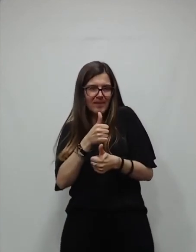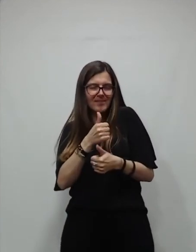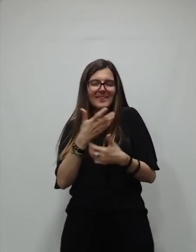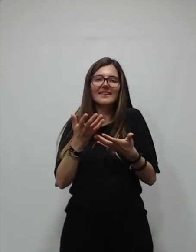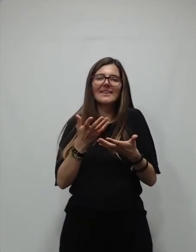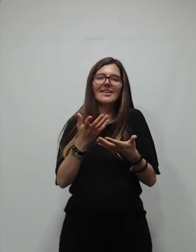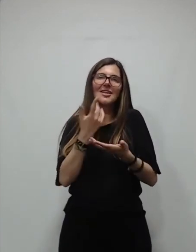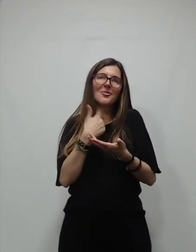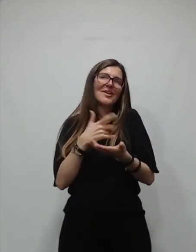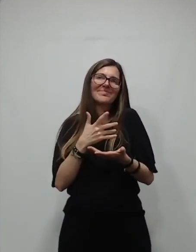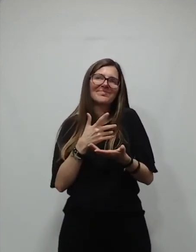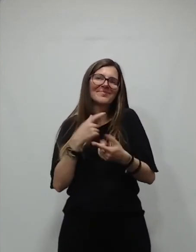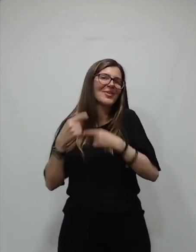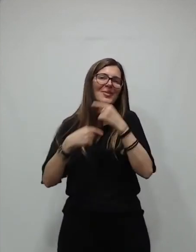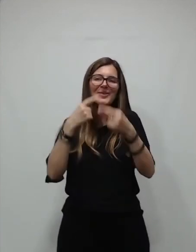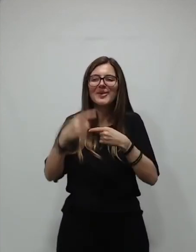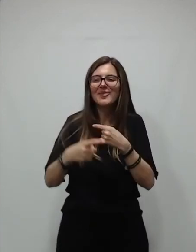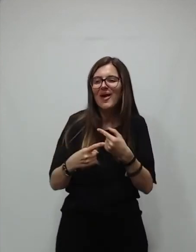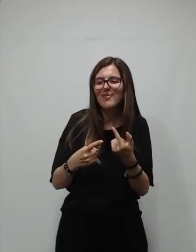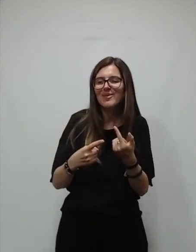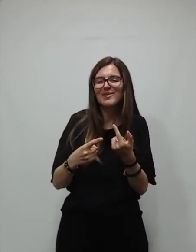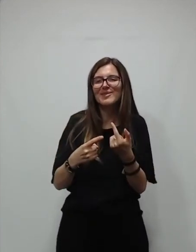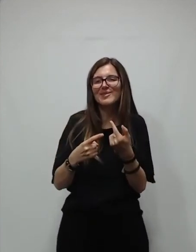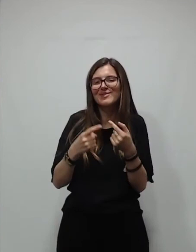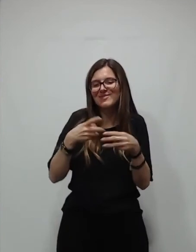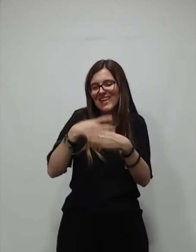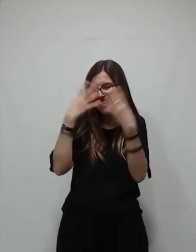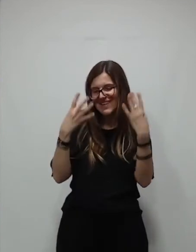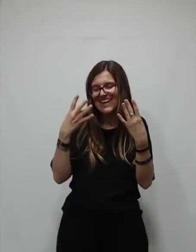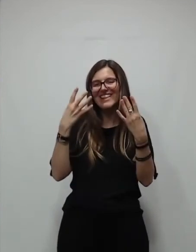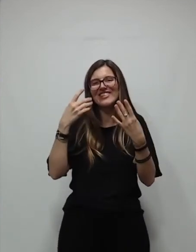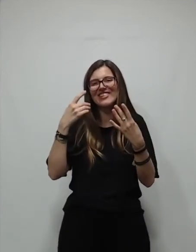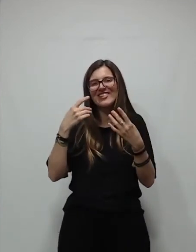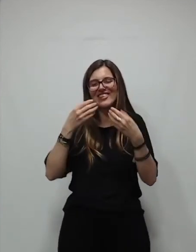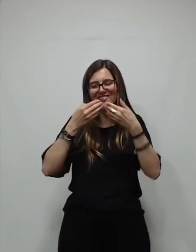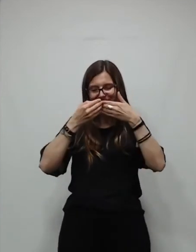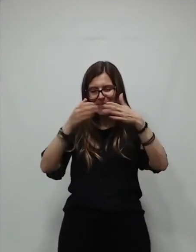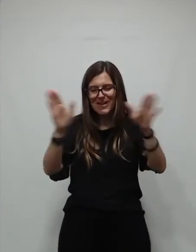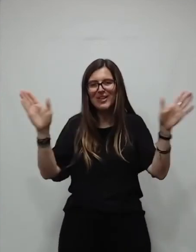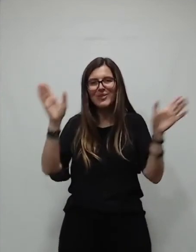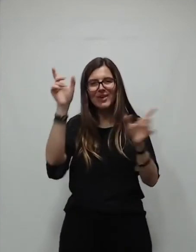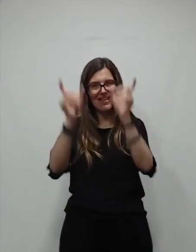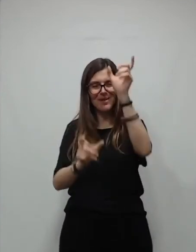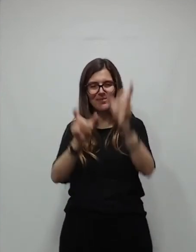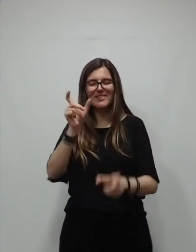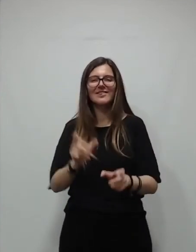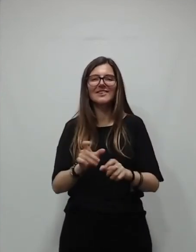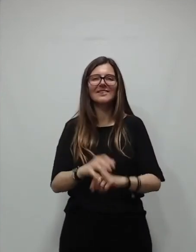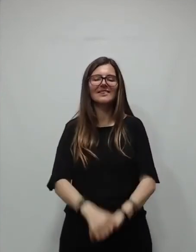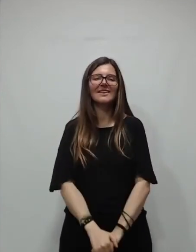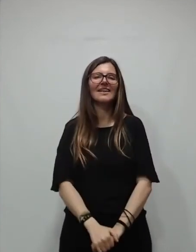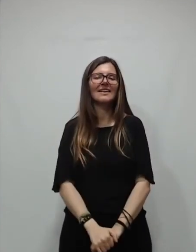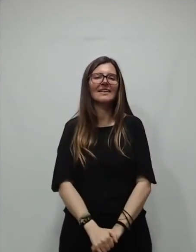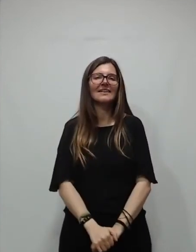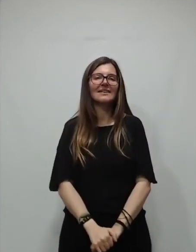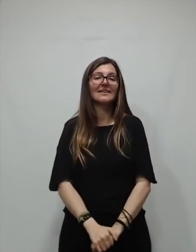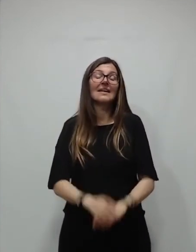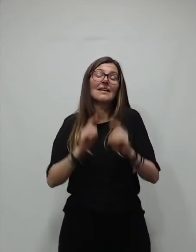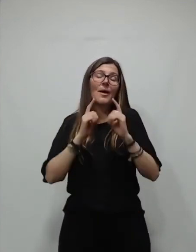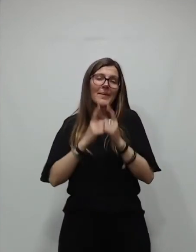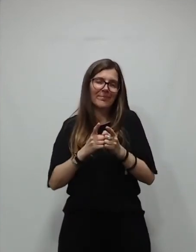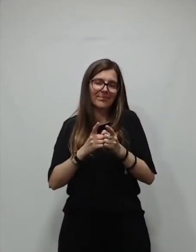celebrando esto de que realmente esta apertura a una nueva sociedad. Gracias, Carlos. Cecilia, para